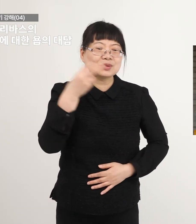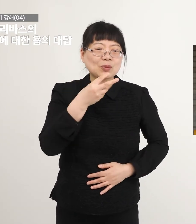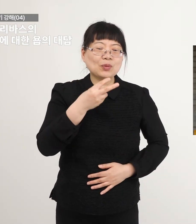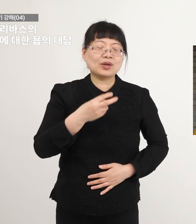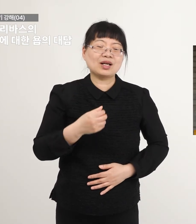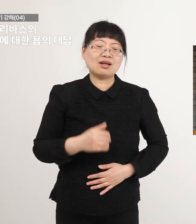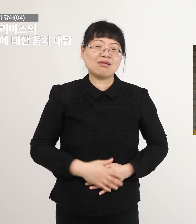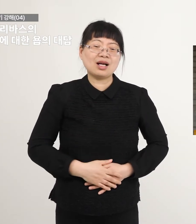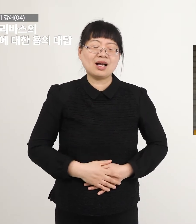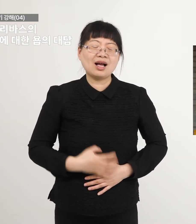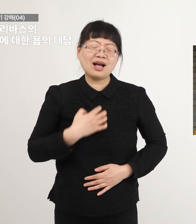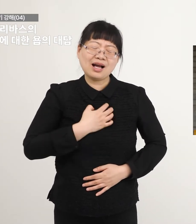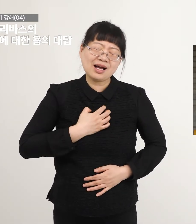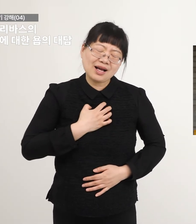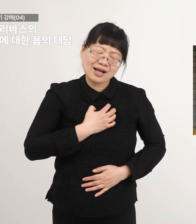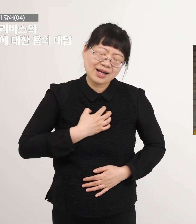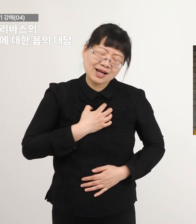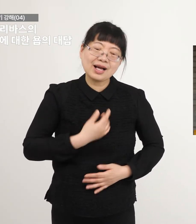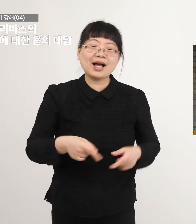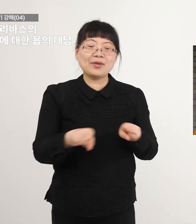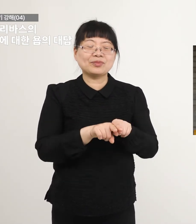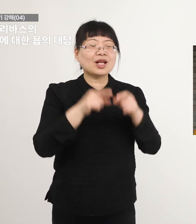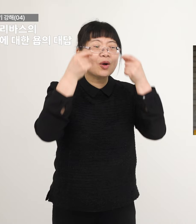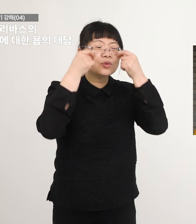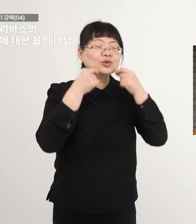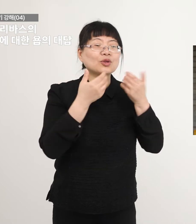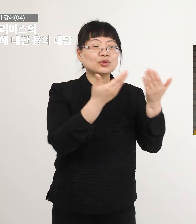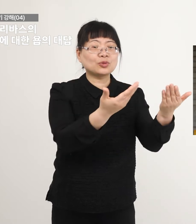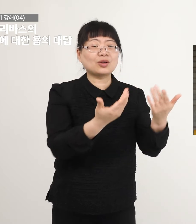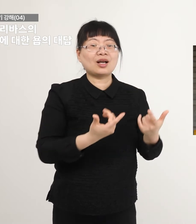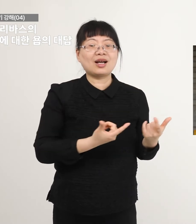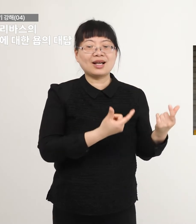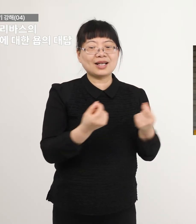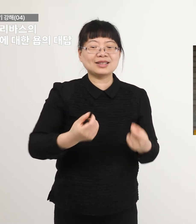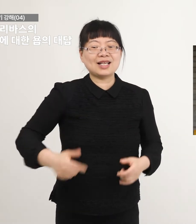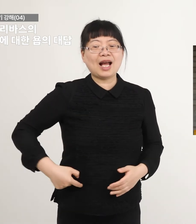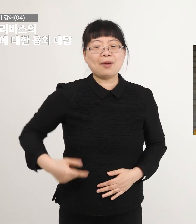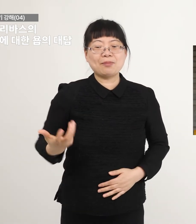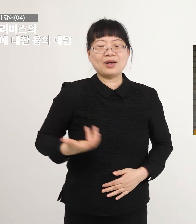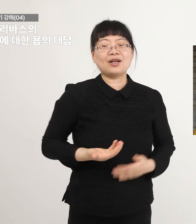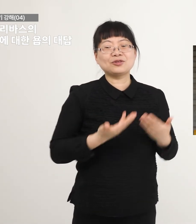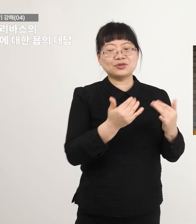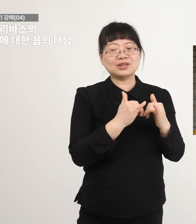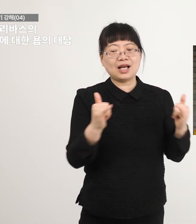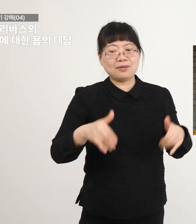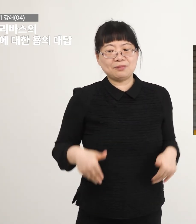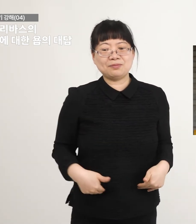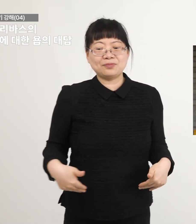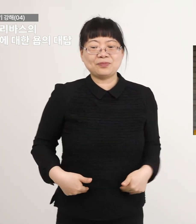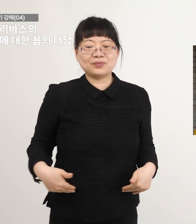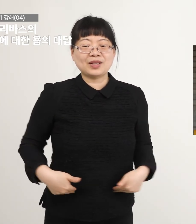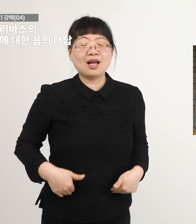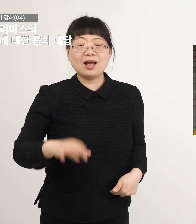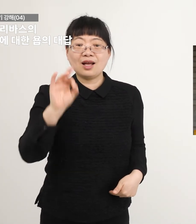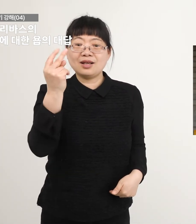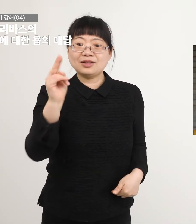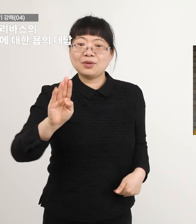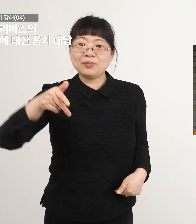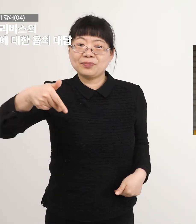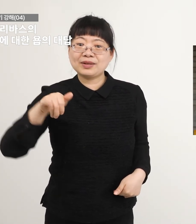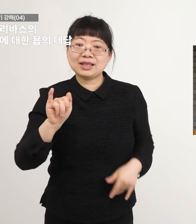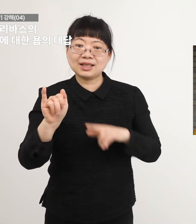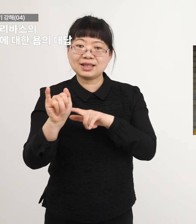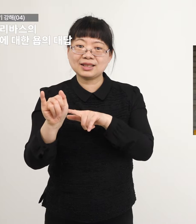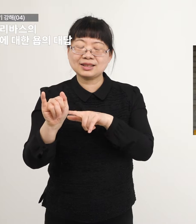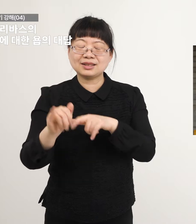시름과 같이 울어주고 같이 아파줄 수 있는 사람이 필요한 거지. 욥기는 그